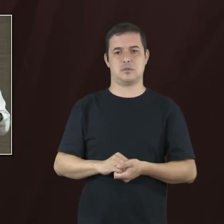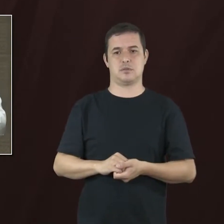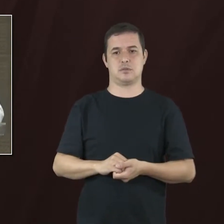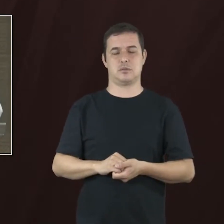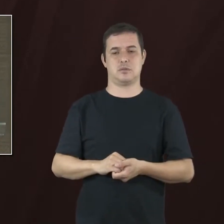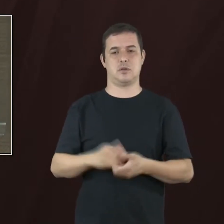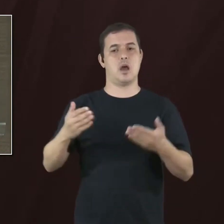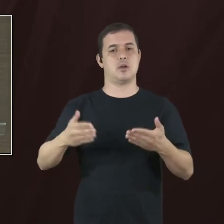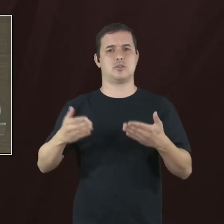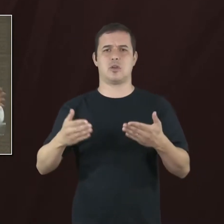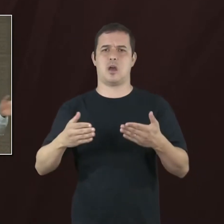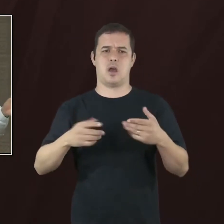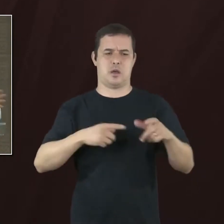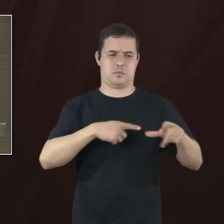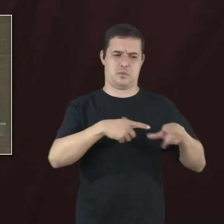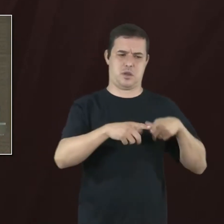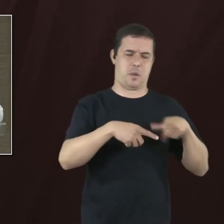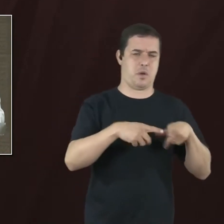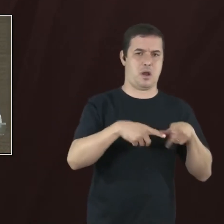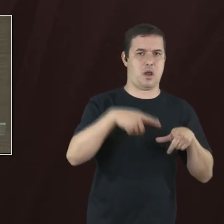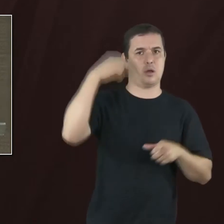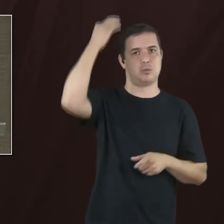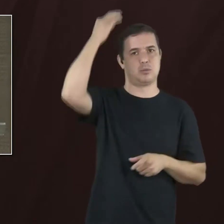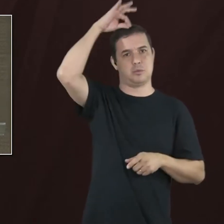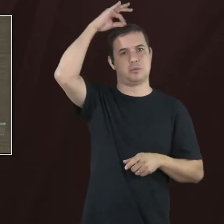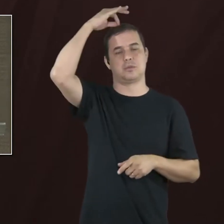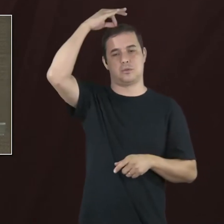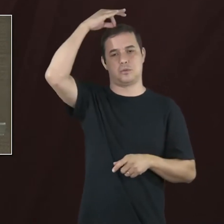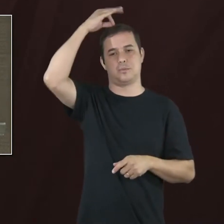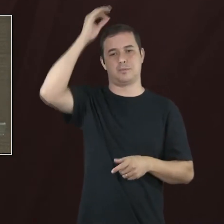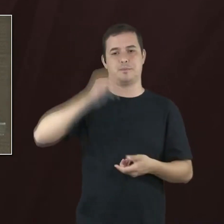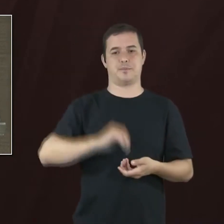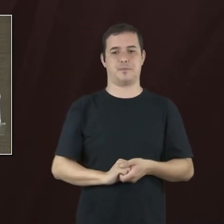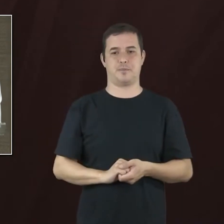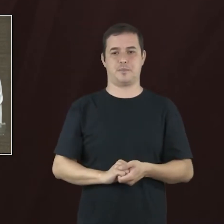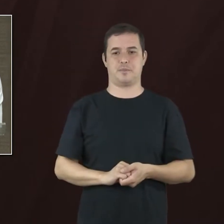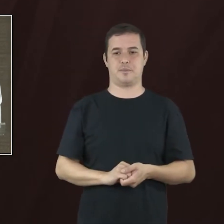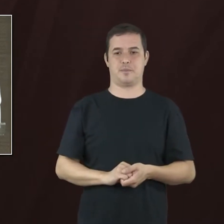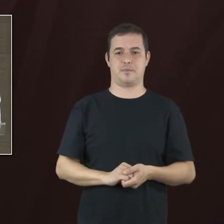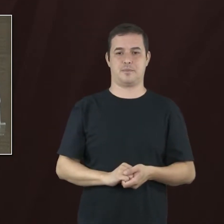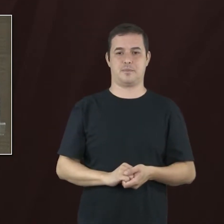o Espírito Santo trabalhando em tudo que nós falamos até agora.